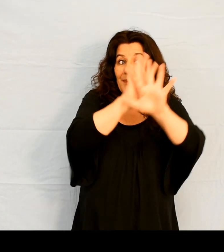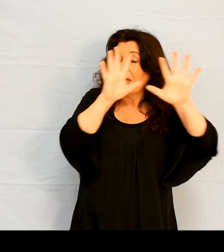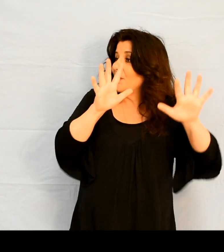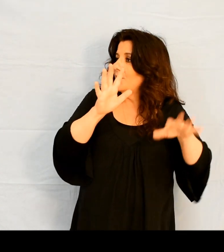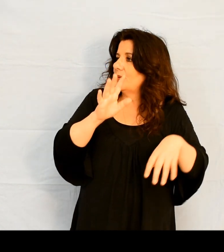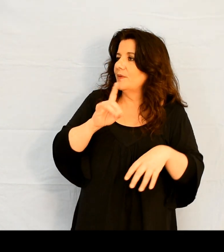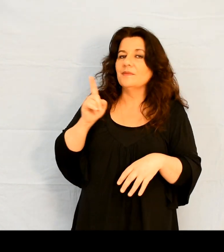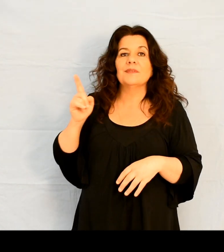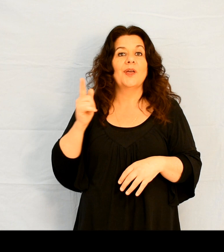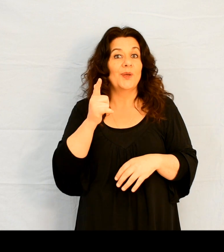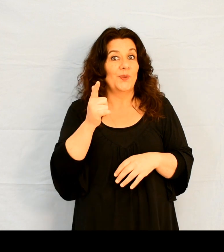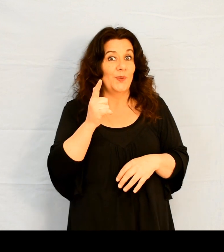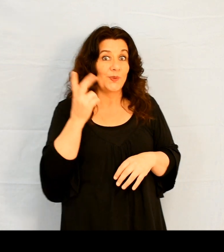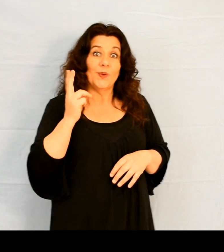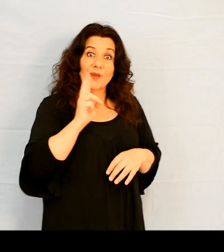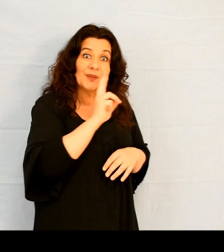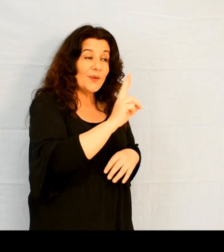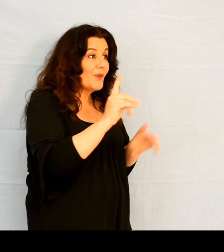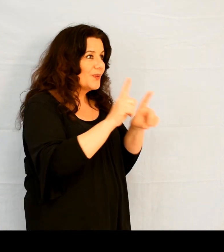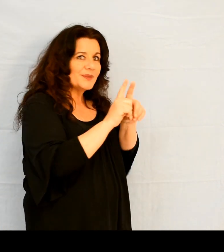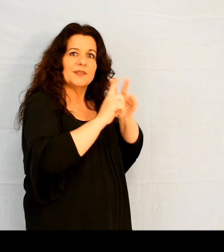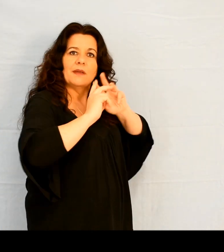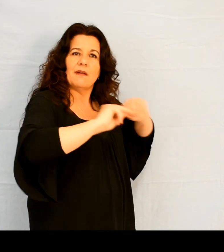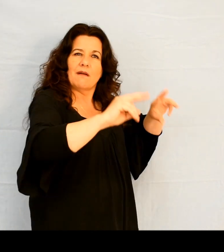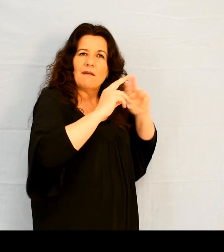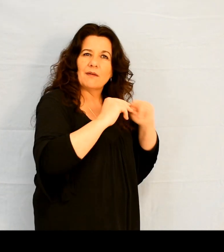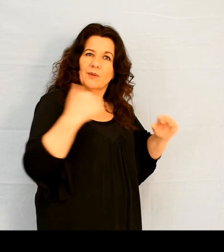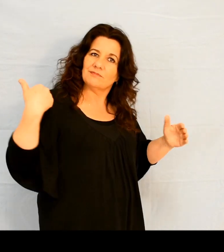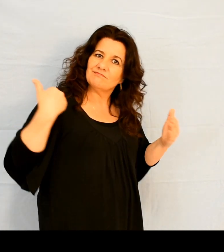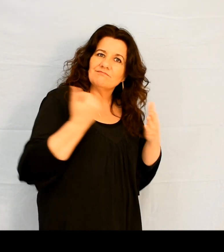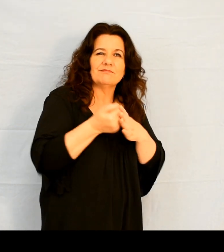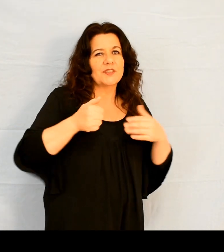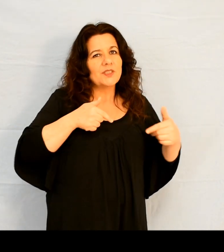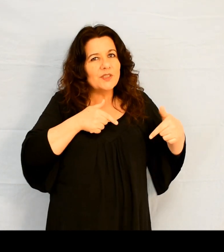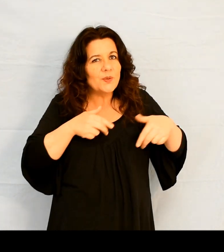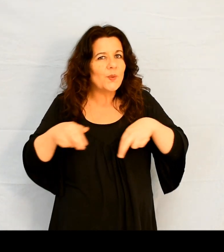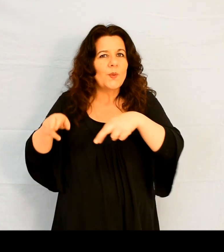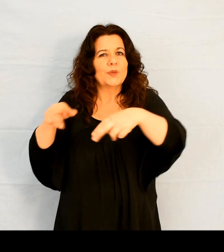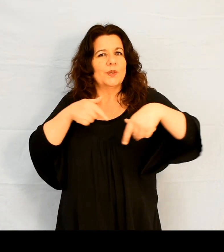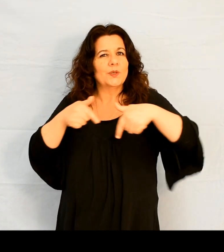et comment le Seigneur s'était fait reconnaître par eux à la fraction du pain.